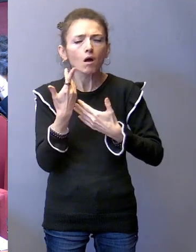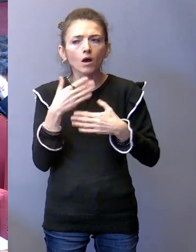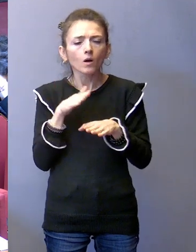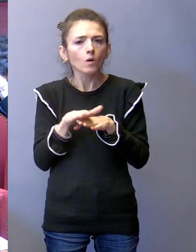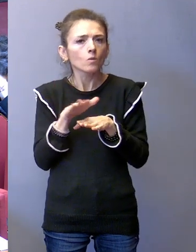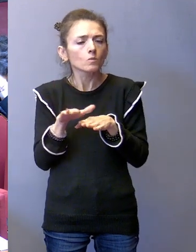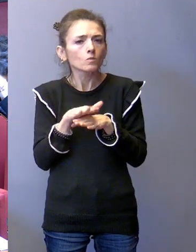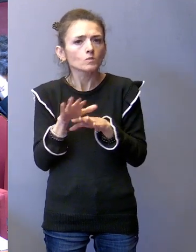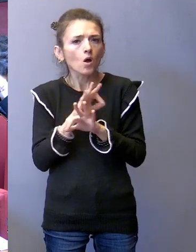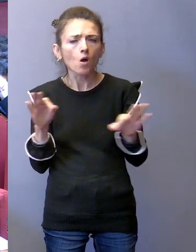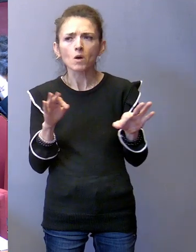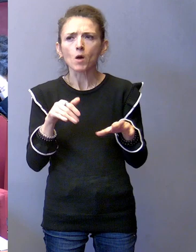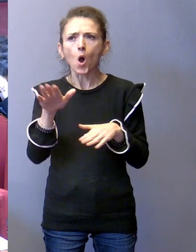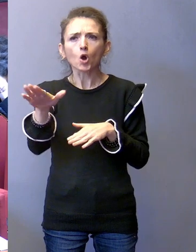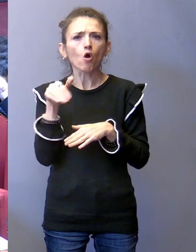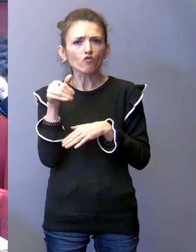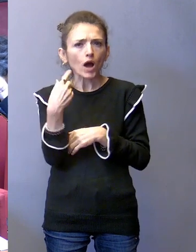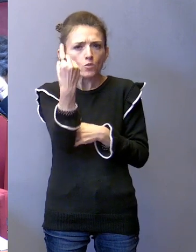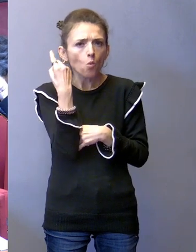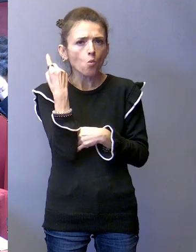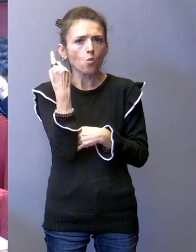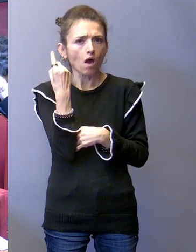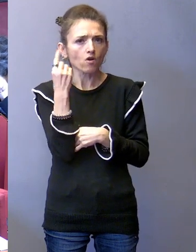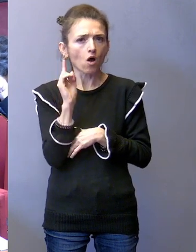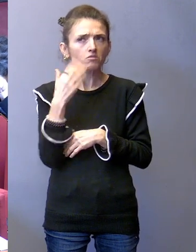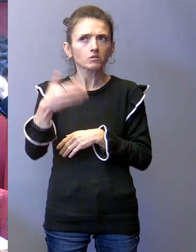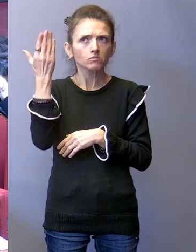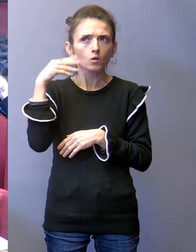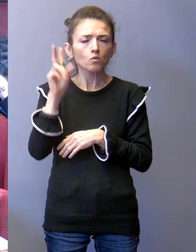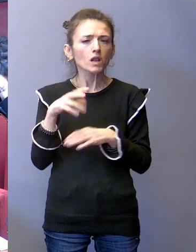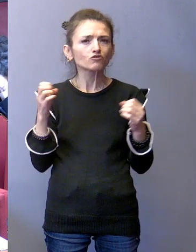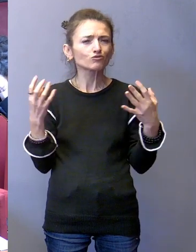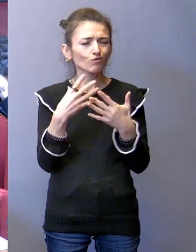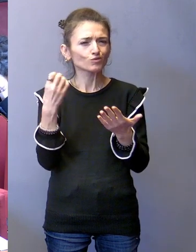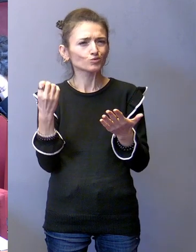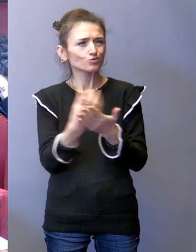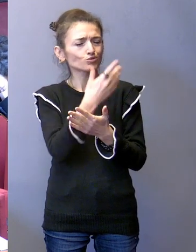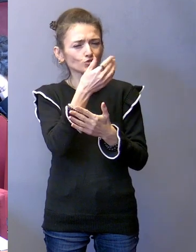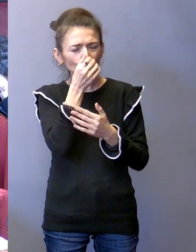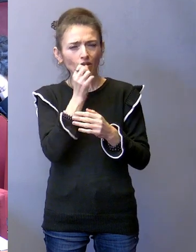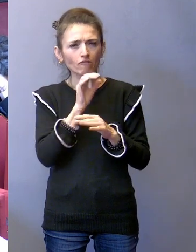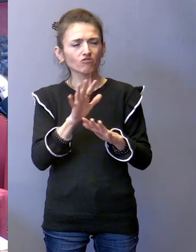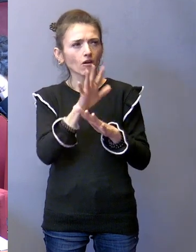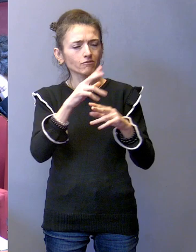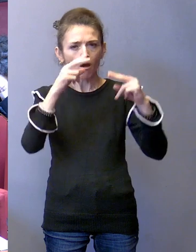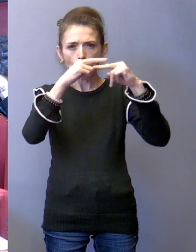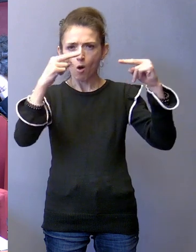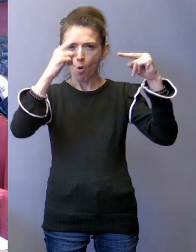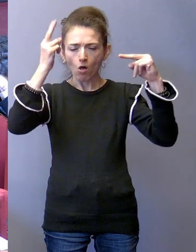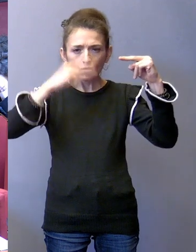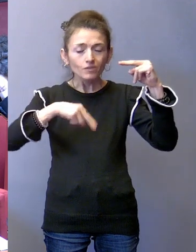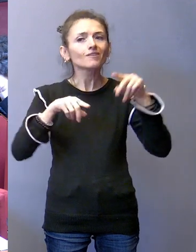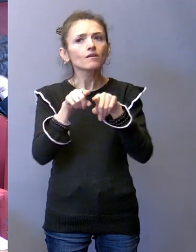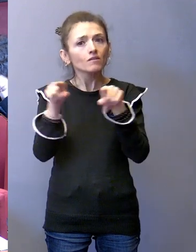funziona viene convocato è stato convocato solo una volta nel 2019 a seguito della tragedia del crollo del ponte Morandi Dove ci sono